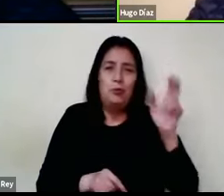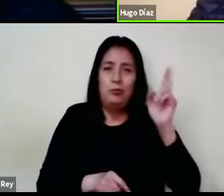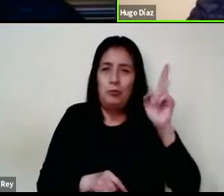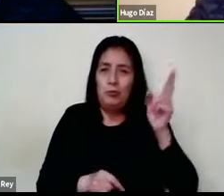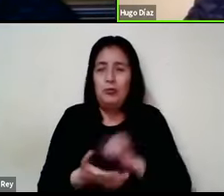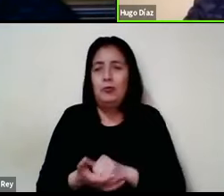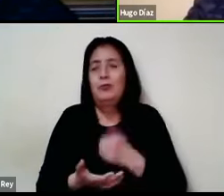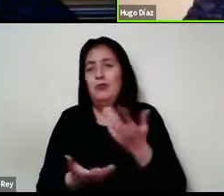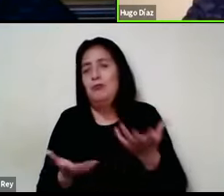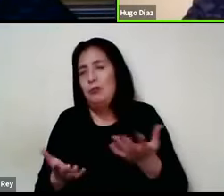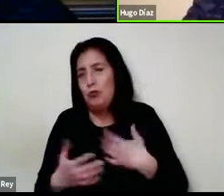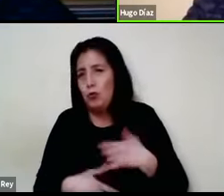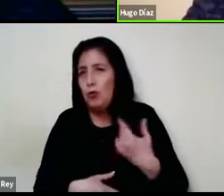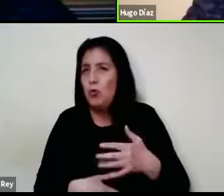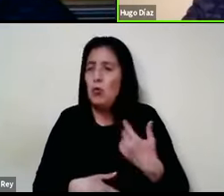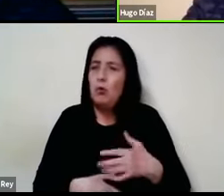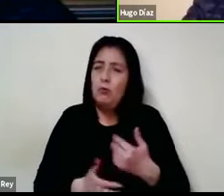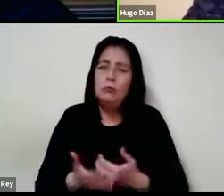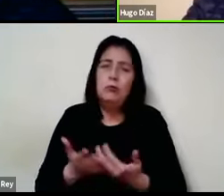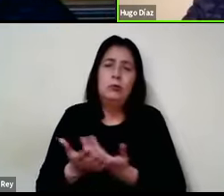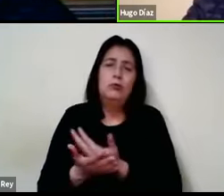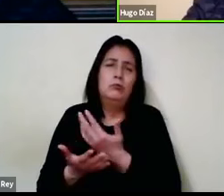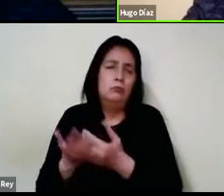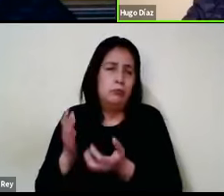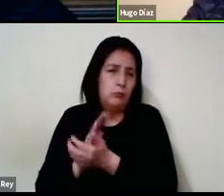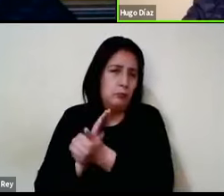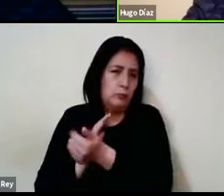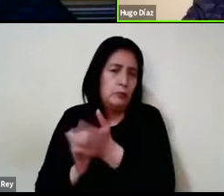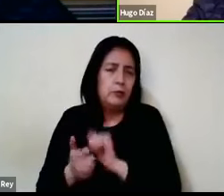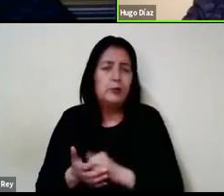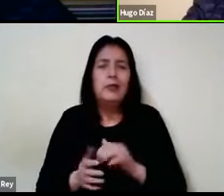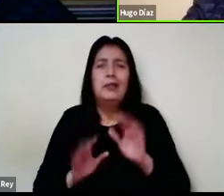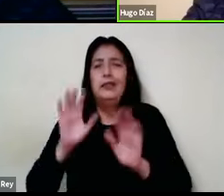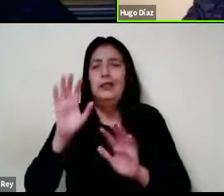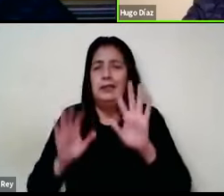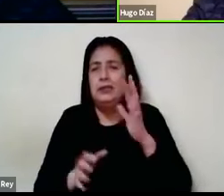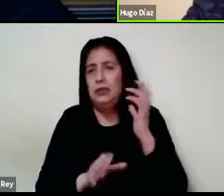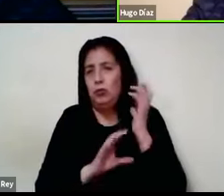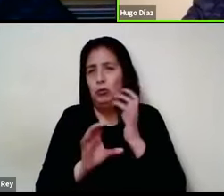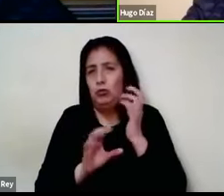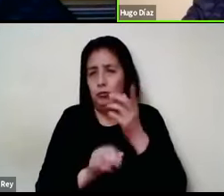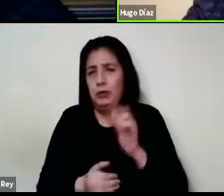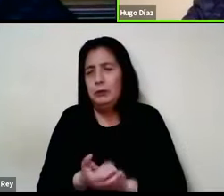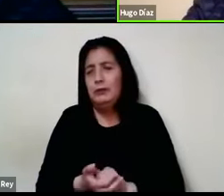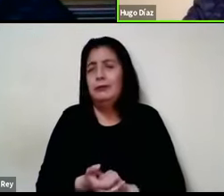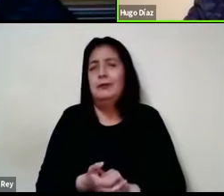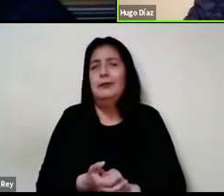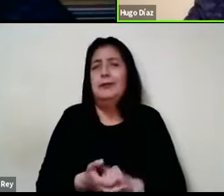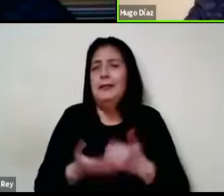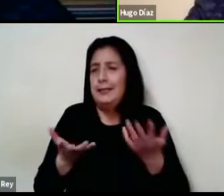muy destacado, muy innovador. Lo vamos a tener el 15 de octubre, ¿no?